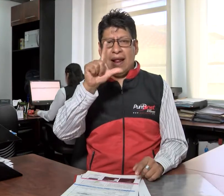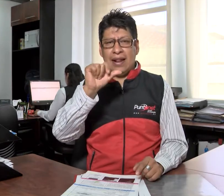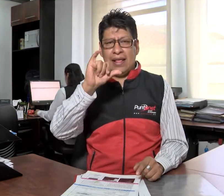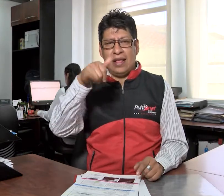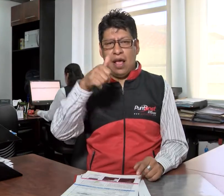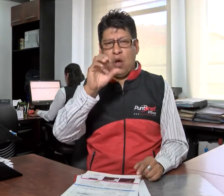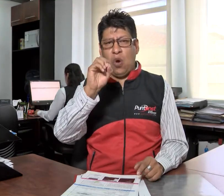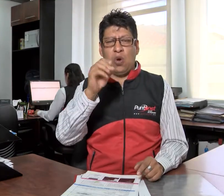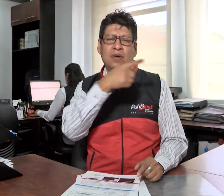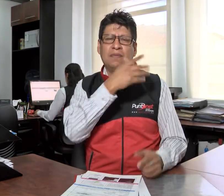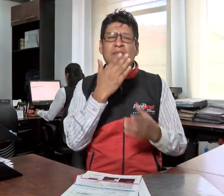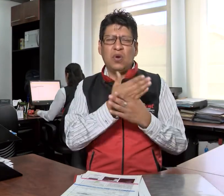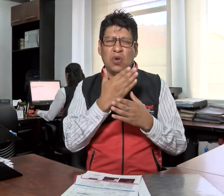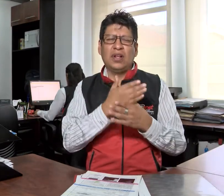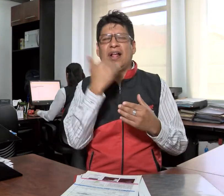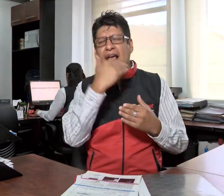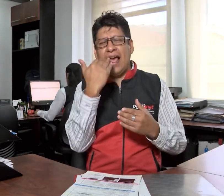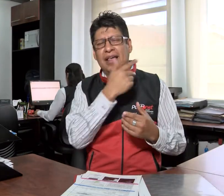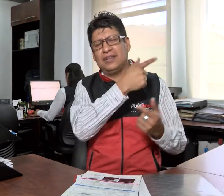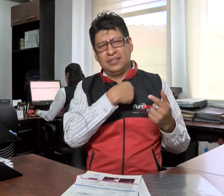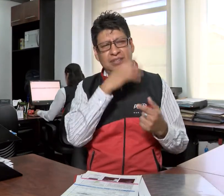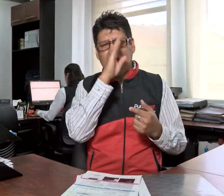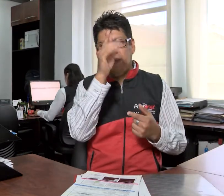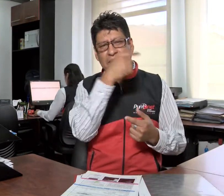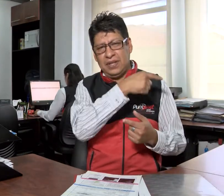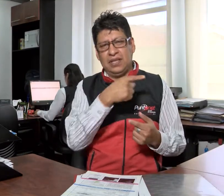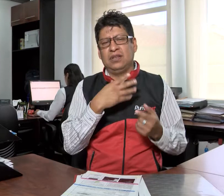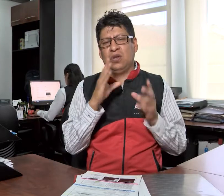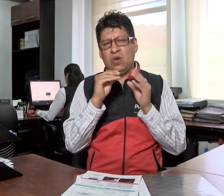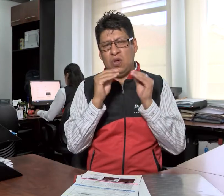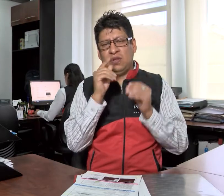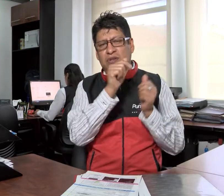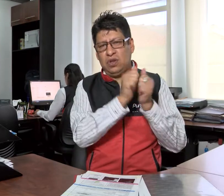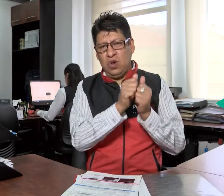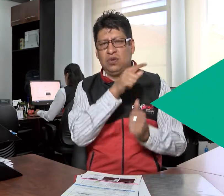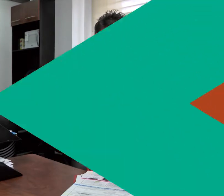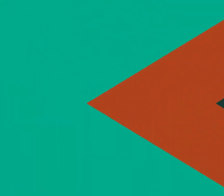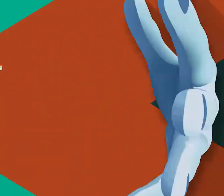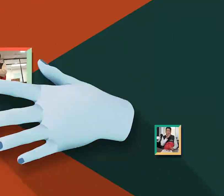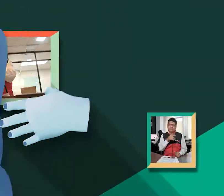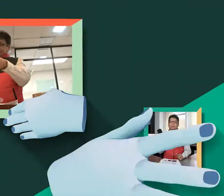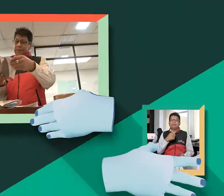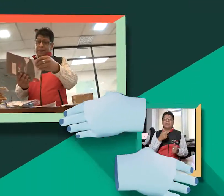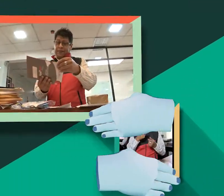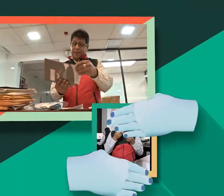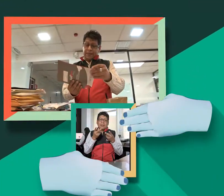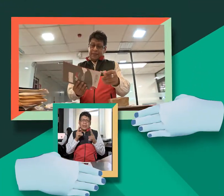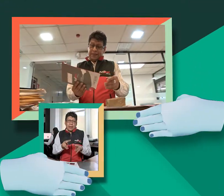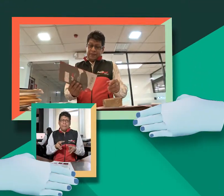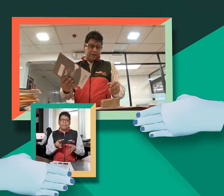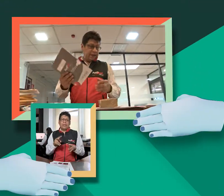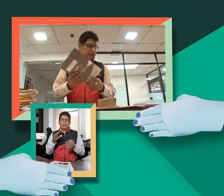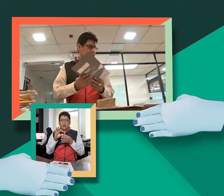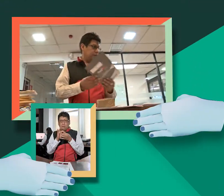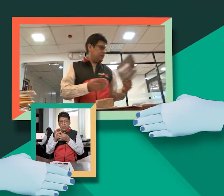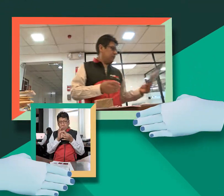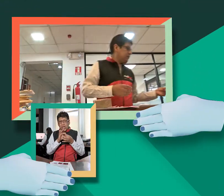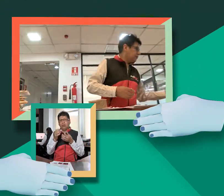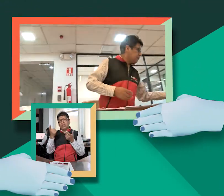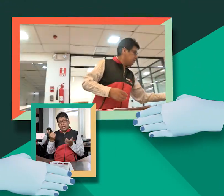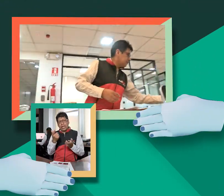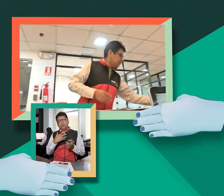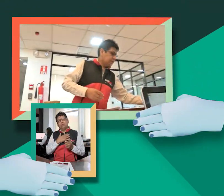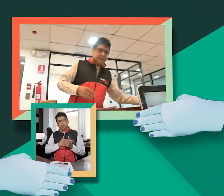diviértase pero me en tengan amigos y aquí en mi trabajo siempre bromeo más